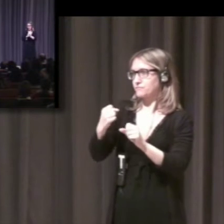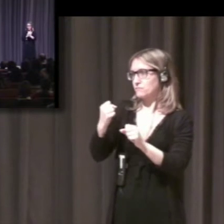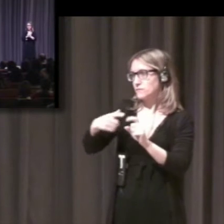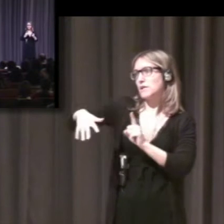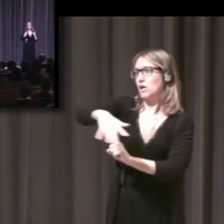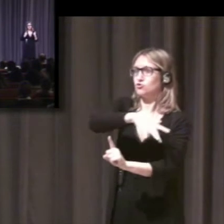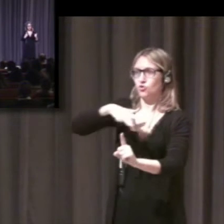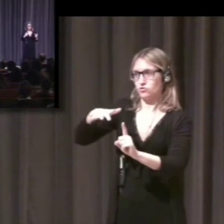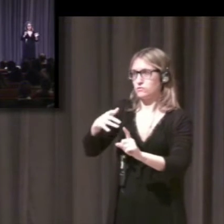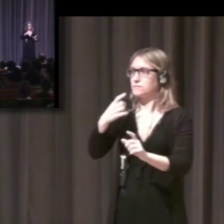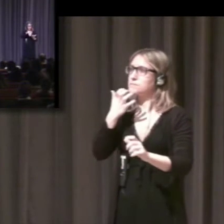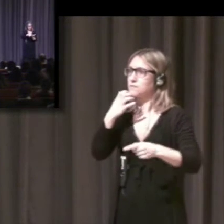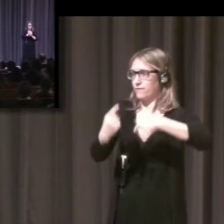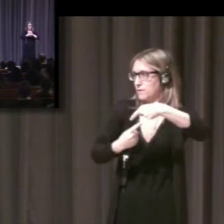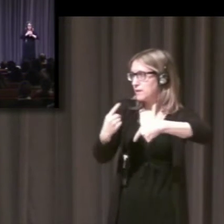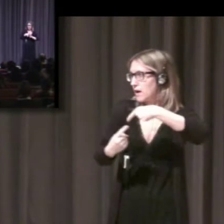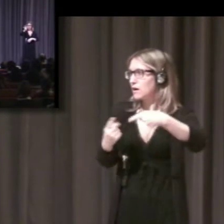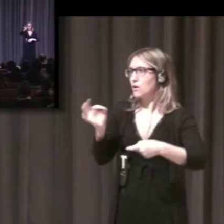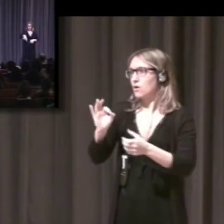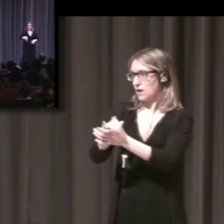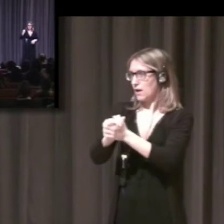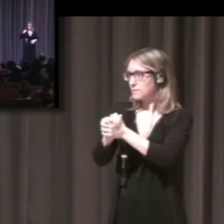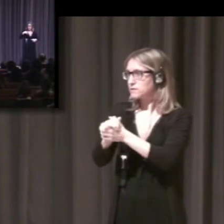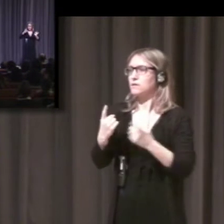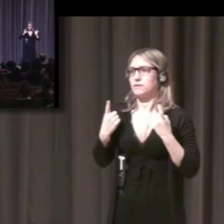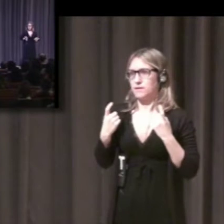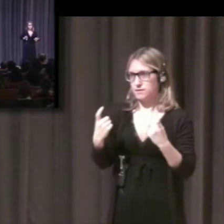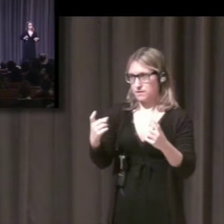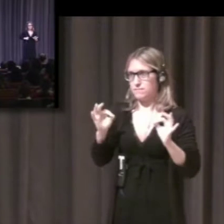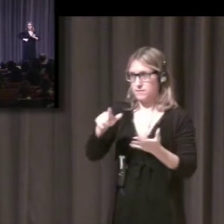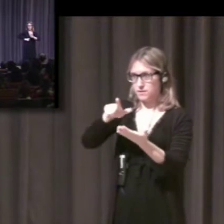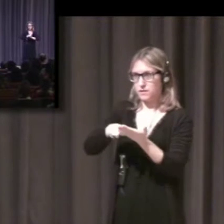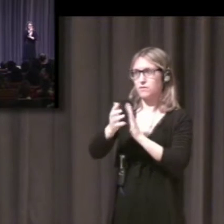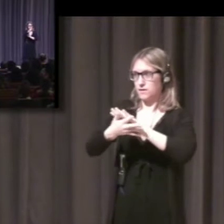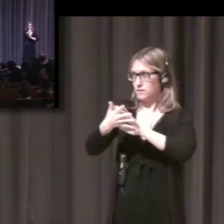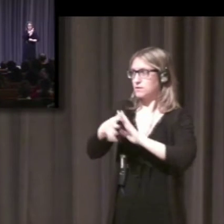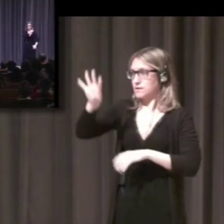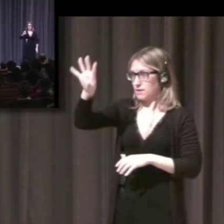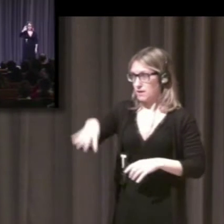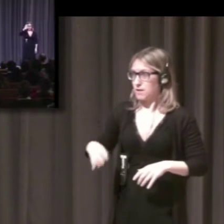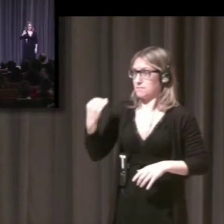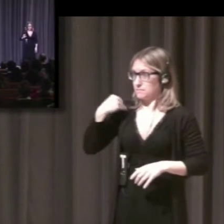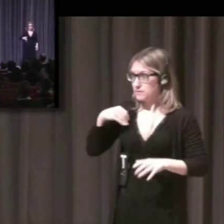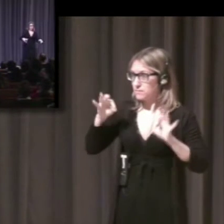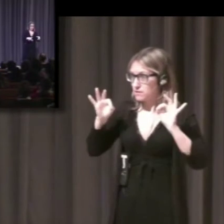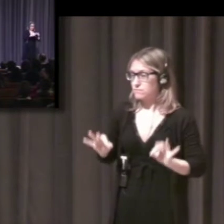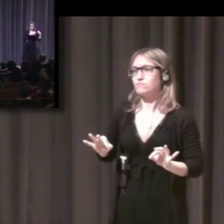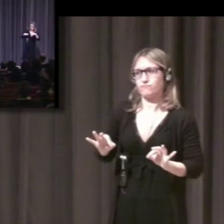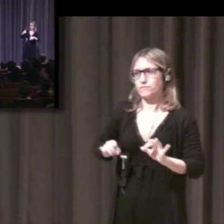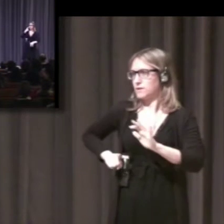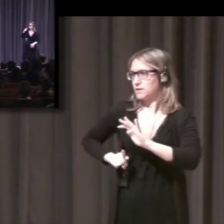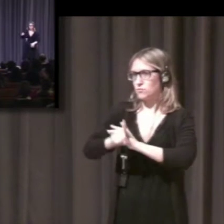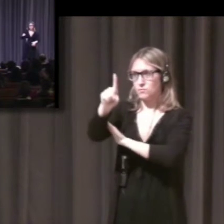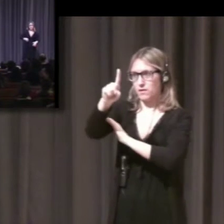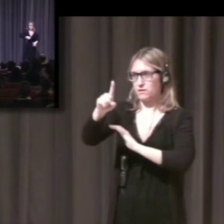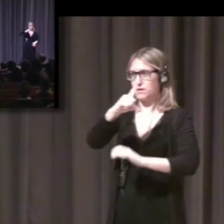Necessitem que aquesta llengua de signes catalana estigui plenament desenvolupada, sigui coneguda, sigui més fàcilment apresa